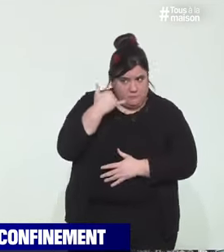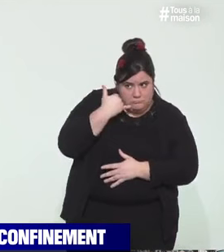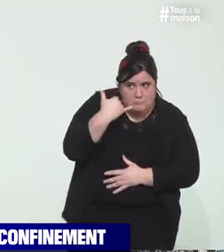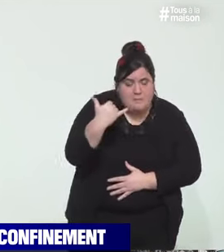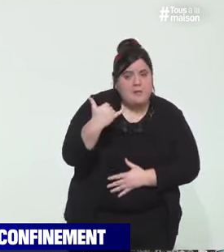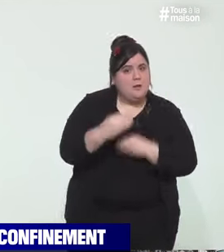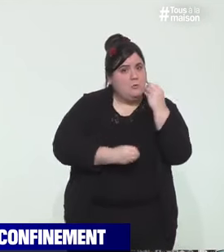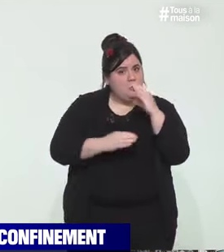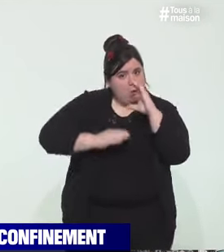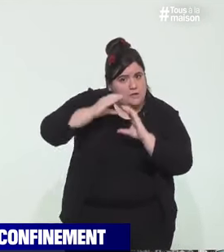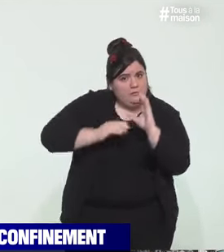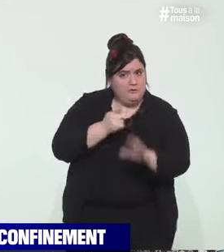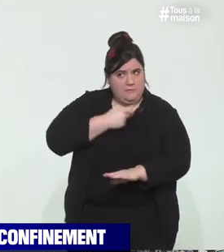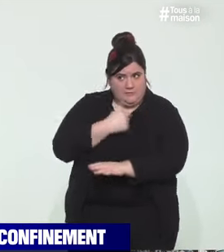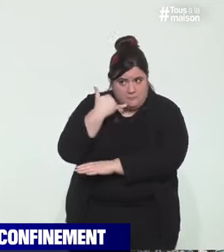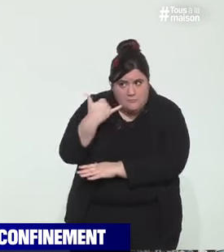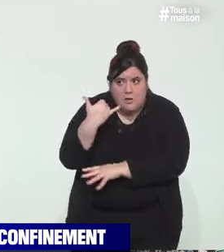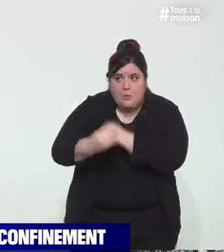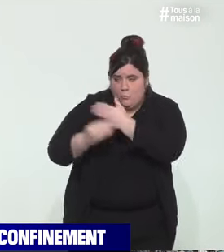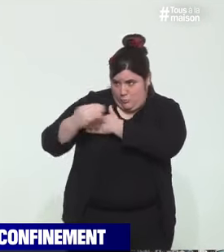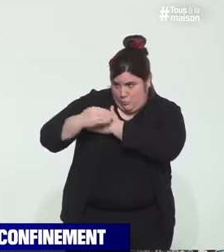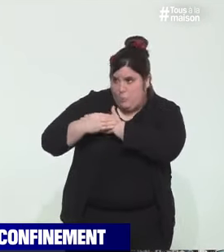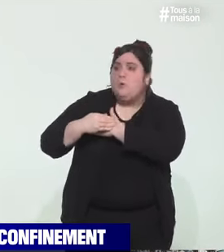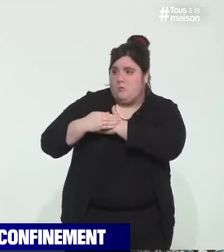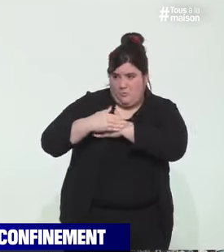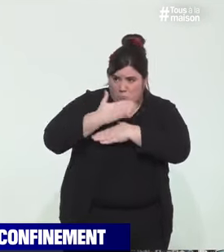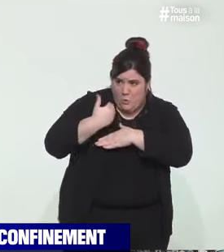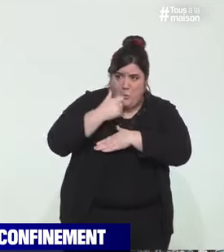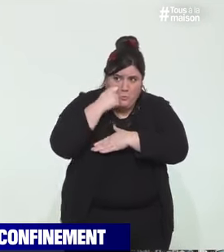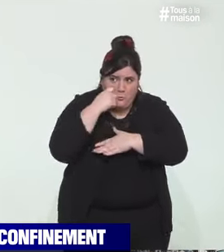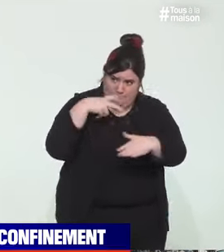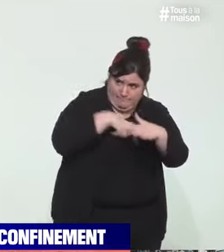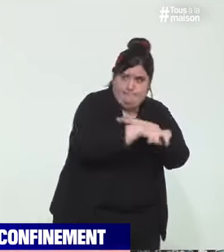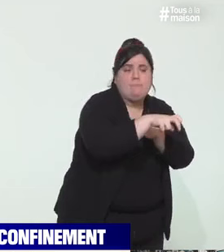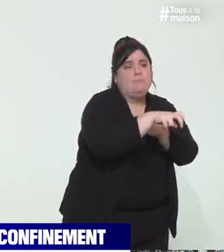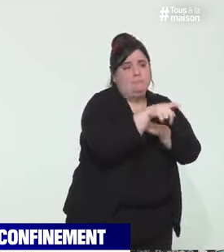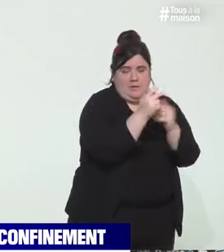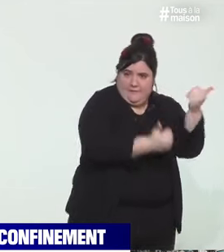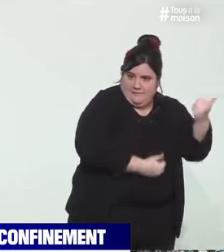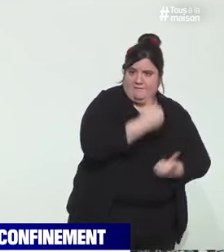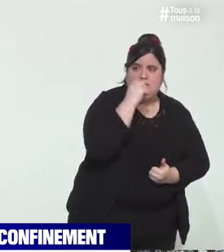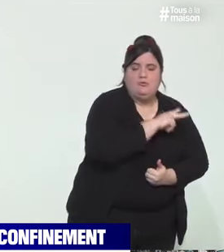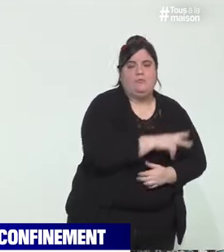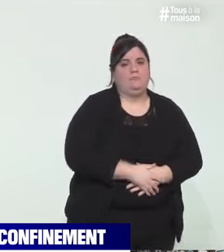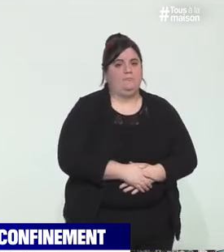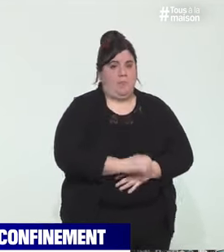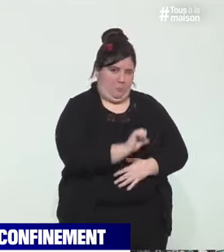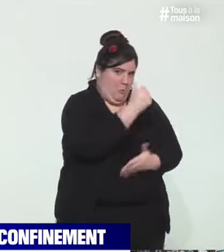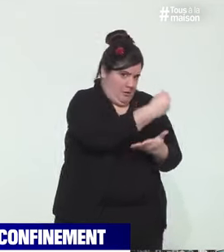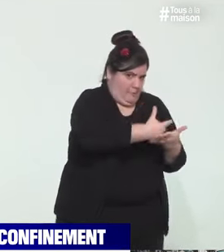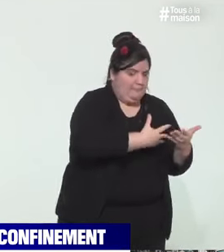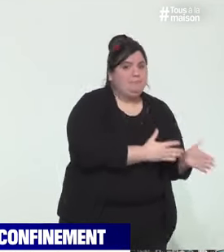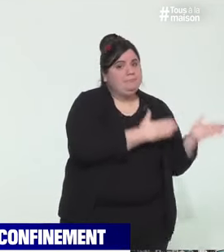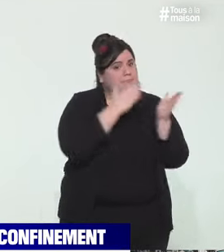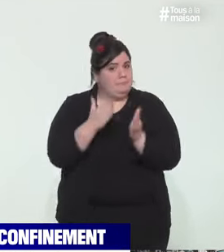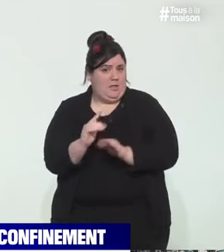sur avis médical dans un service d'urgence. D'autre part, la notion de pression de l'épidémie sur notre offre